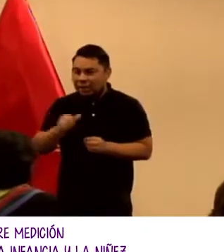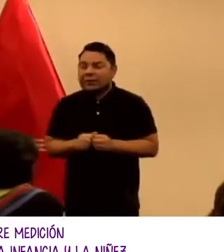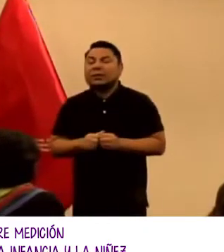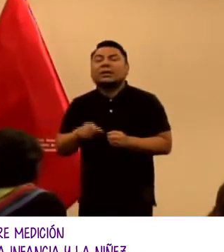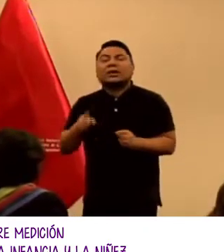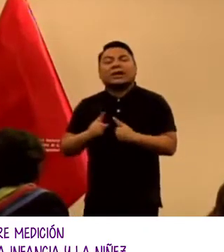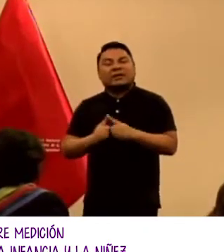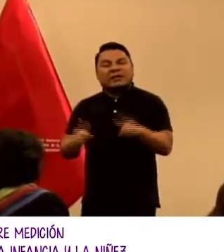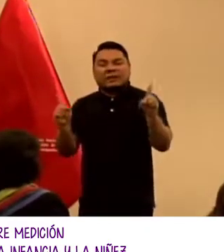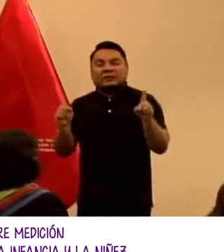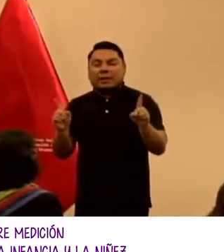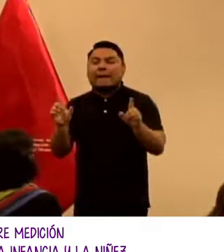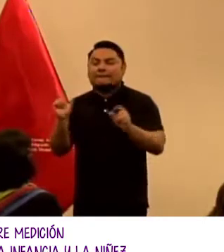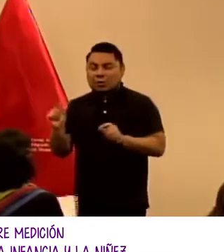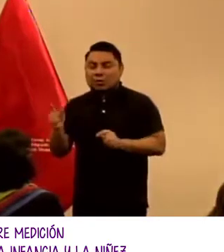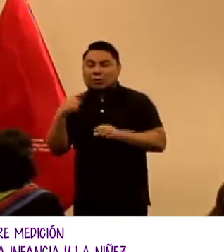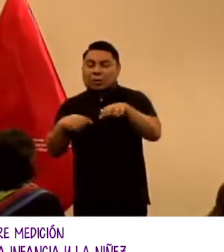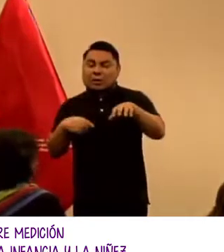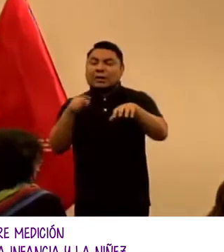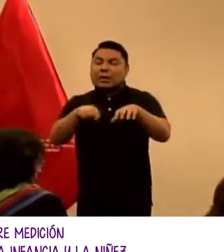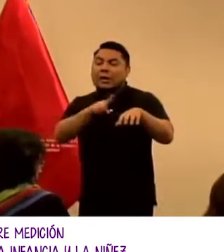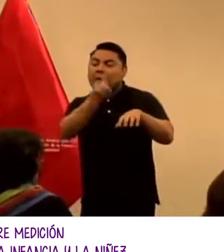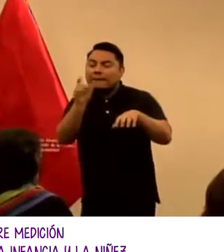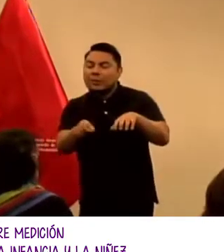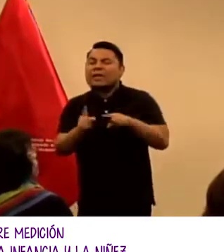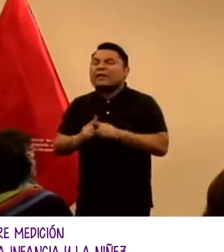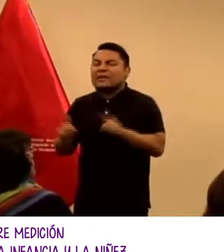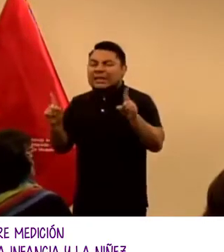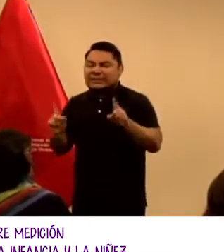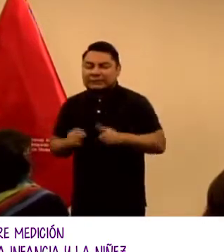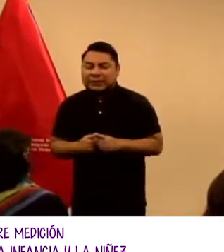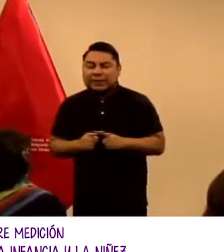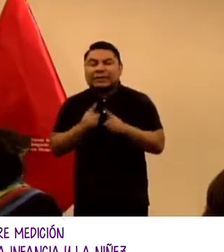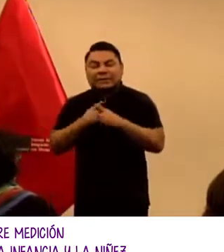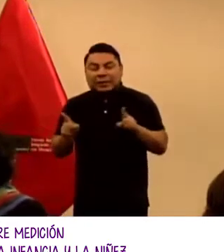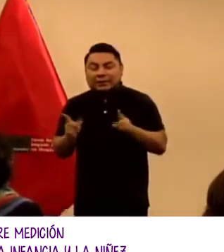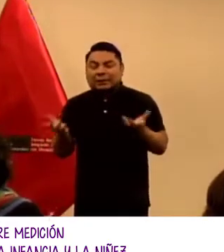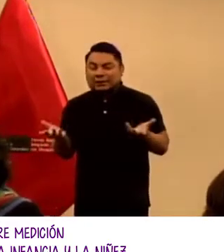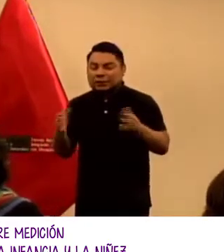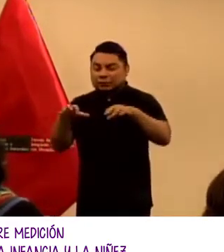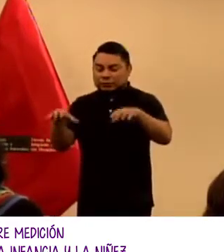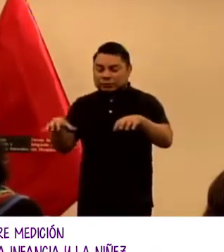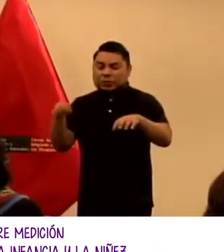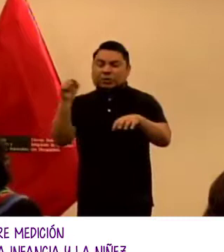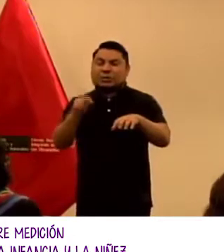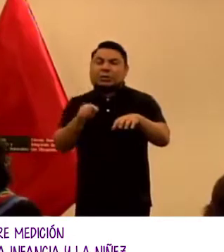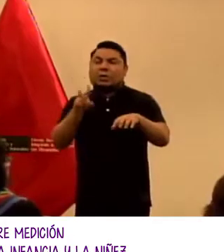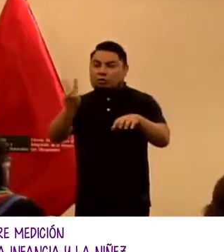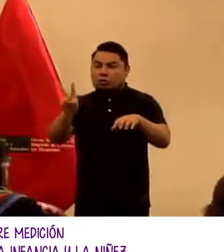se diferencia un poco, es el primer ámbito que tiene una pregunta ligeramente diferente entre los